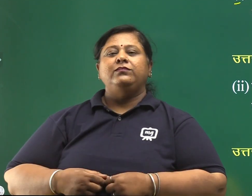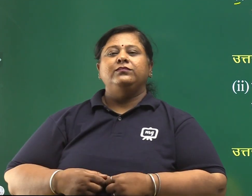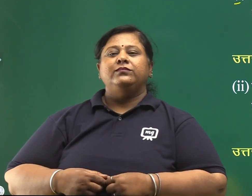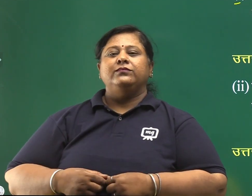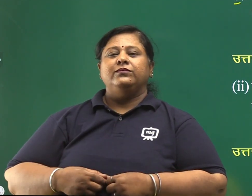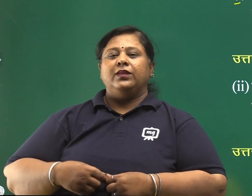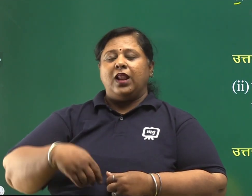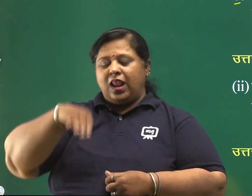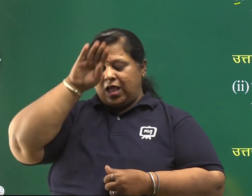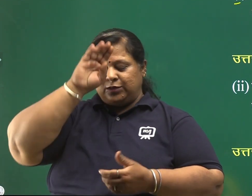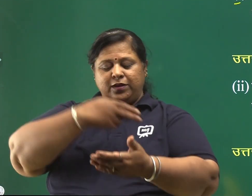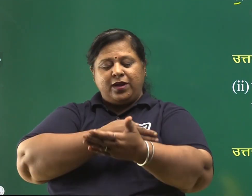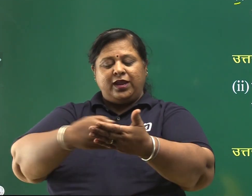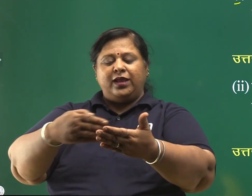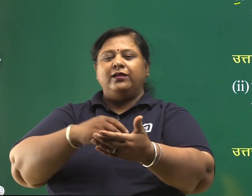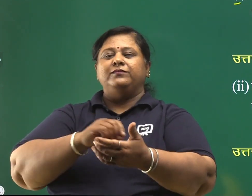लक्ष्मीबाई ने